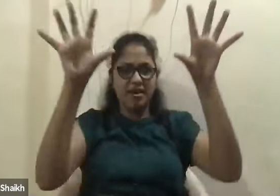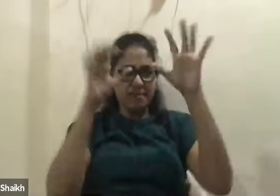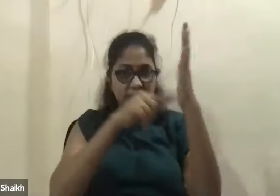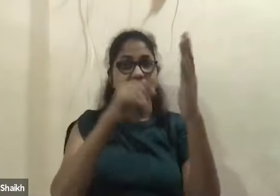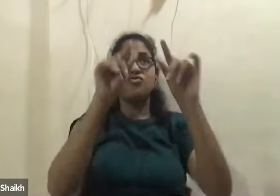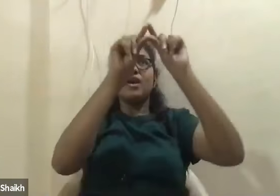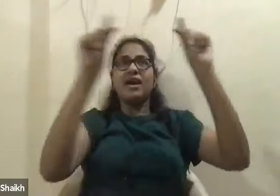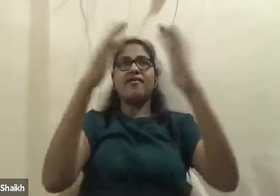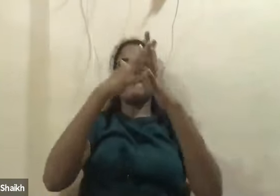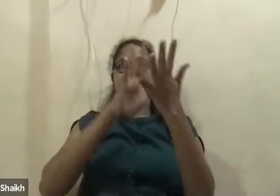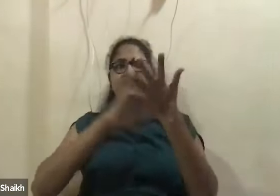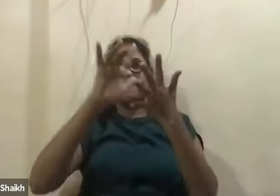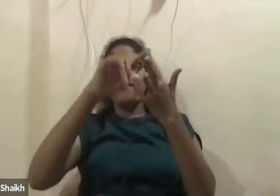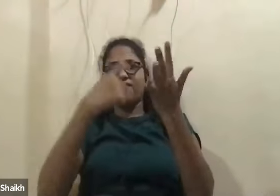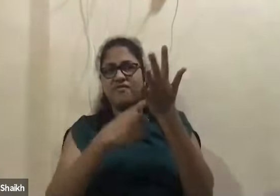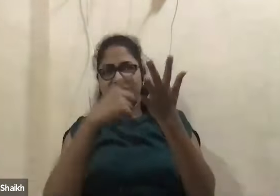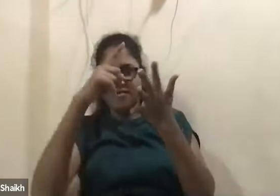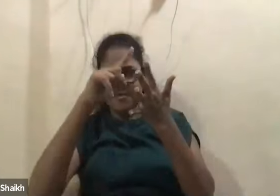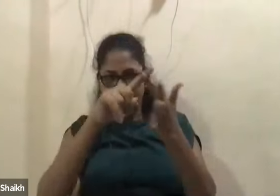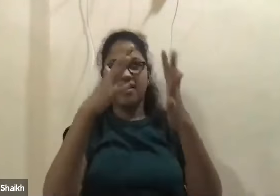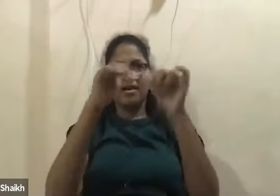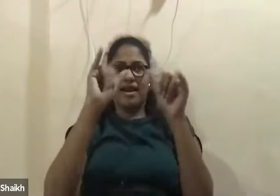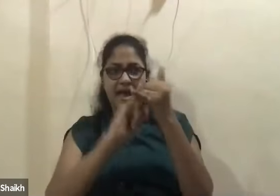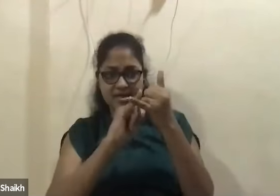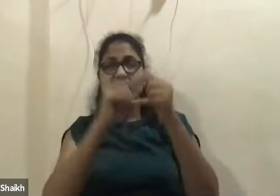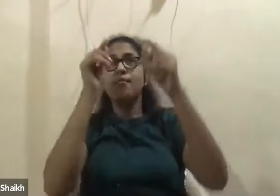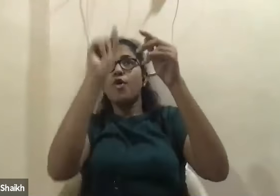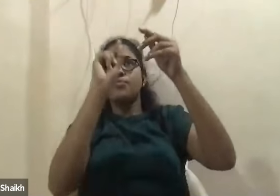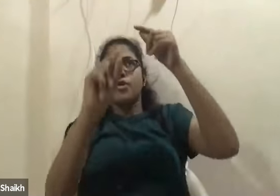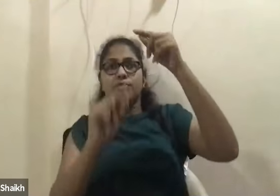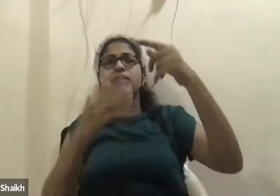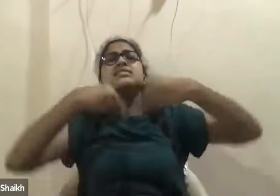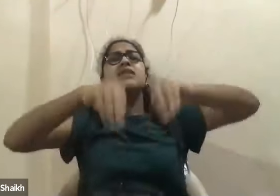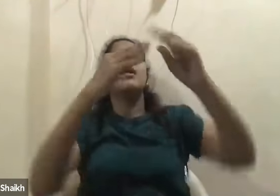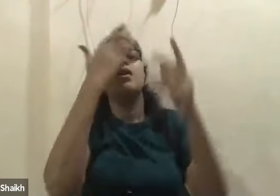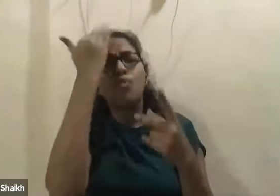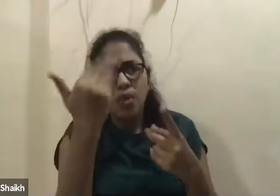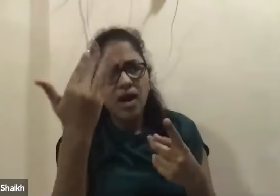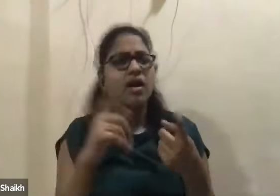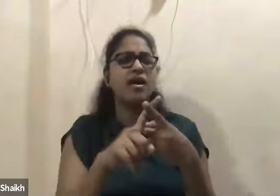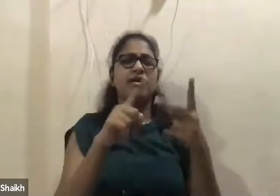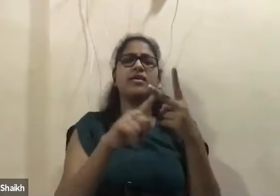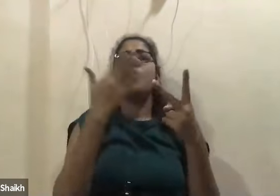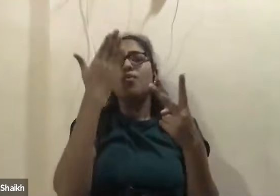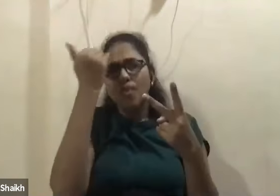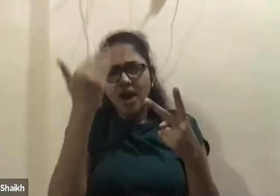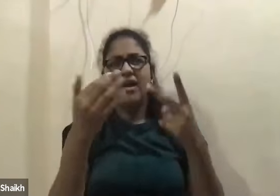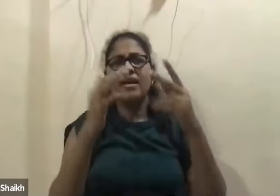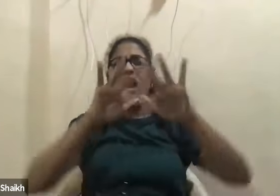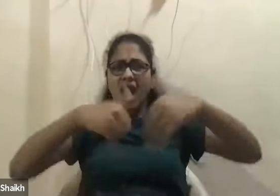एक क्लॉज या 2 क्लॉज होते हैं ऐसे, जिसमें कि क्यों आप बेच रहे हैं, क्यों कर रहे हैं, ऐसा लिखा हुआ होता है. तो वो जितना क्लियर होगा कि आप